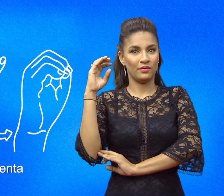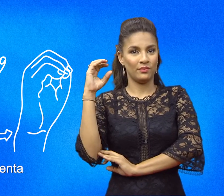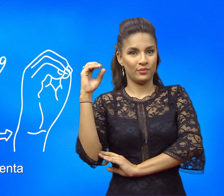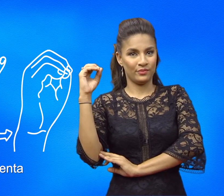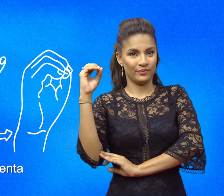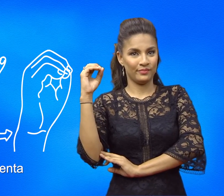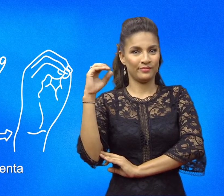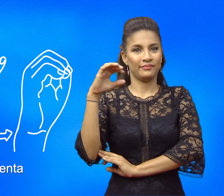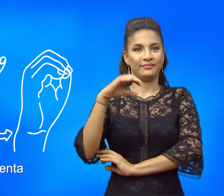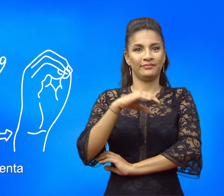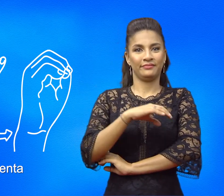40